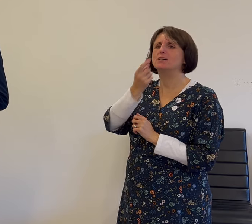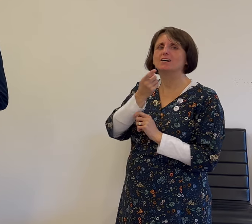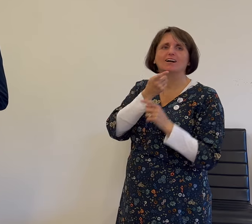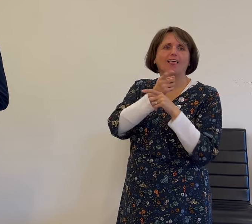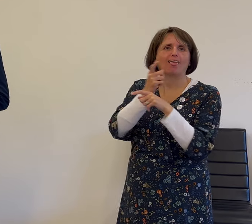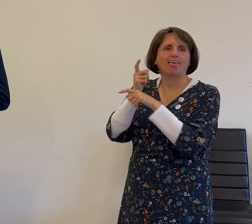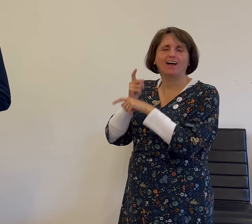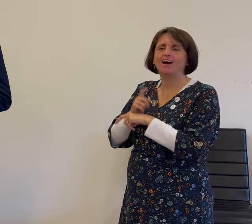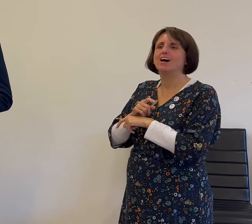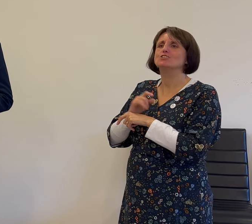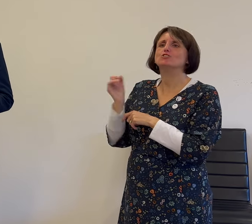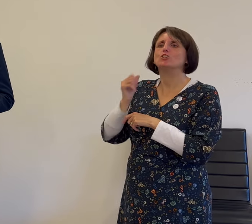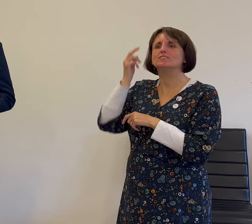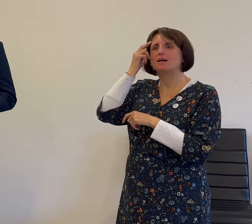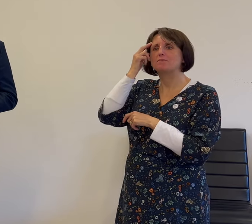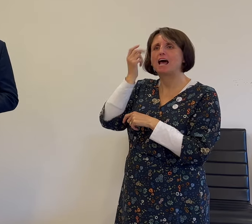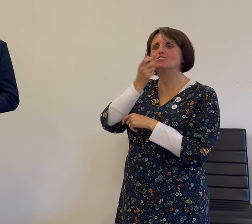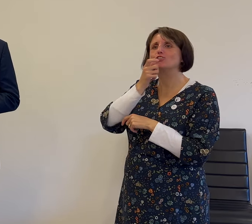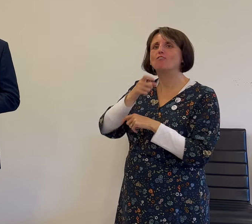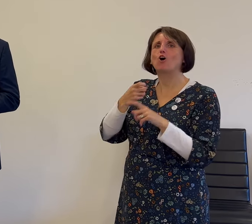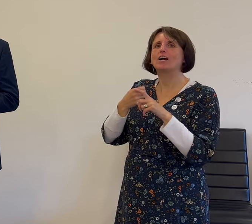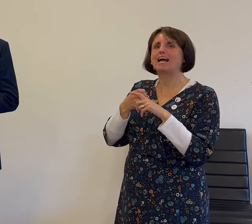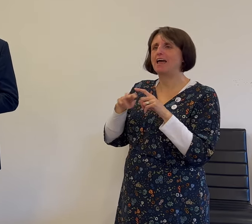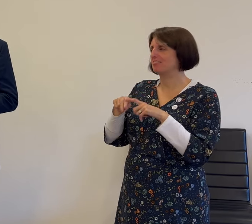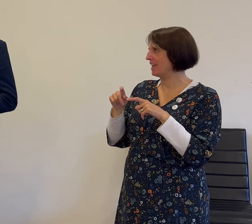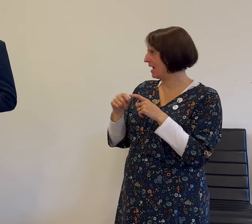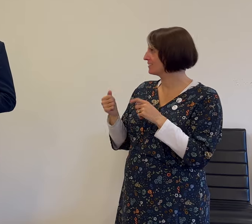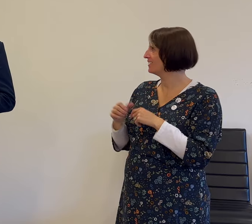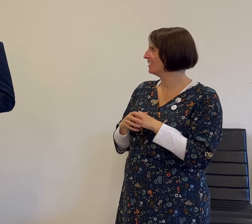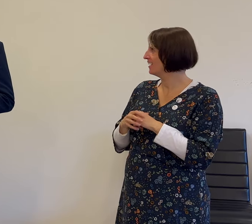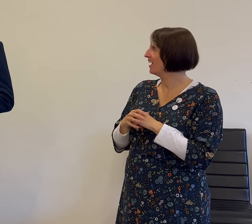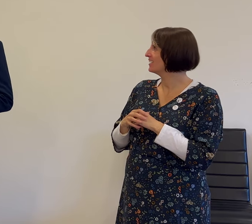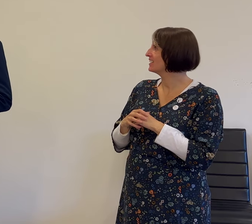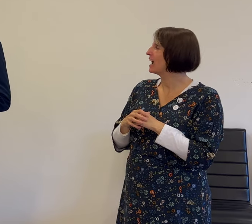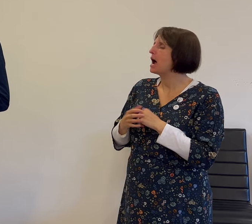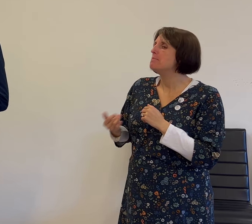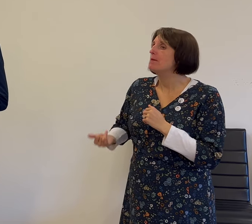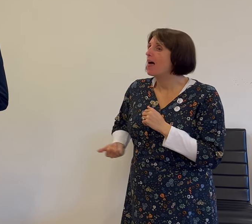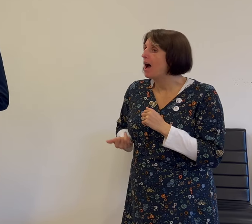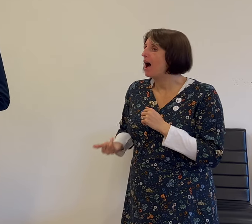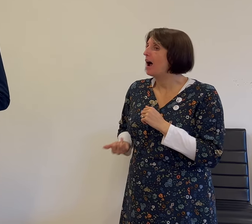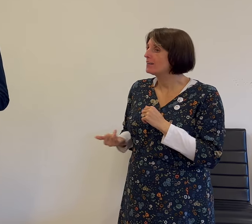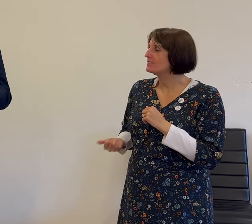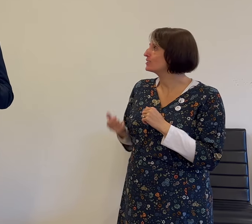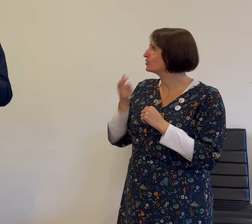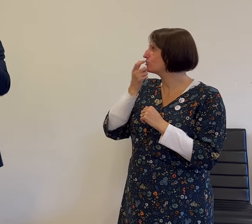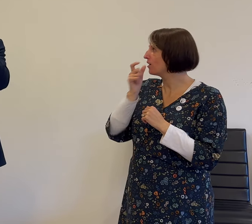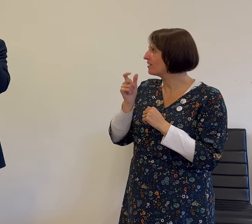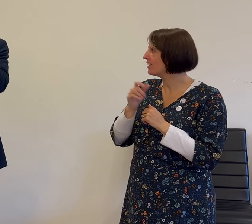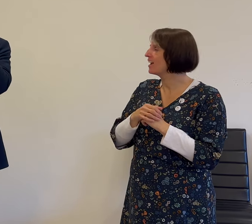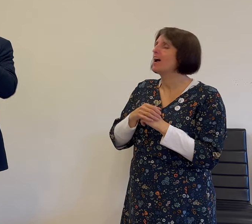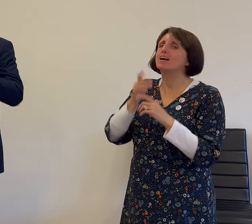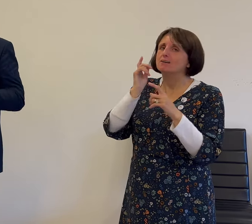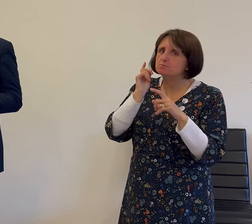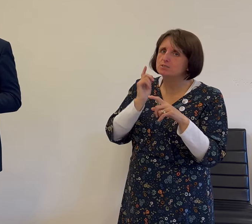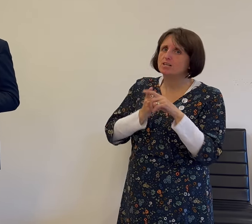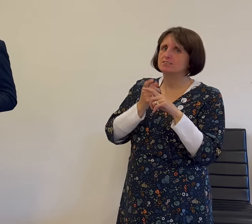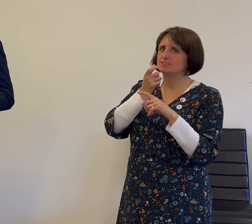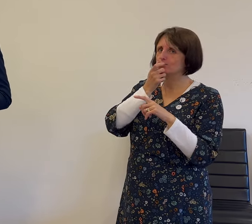kromě, když ho používáme, jako mladý? Malý, přesně